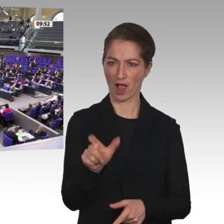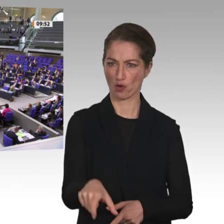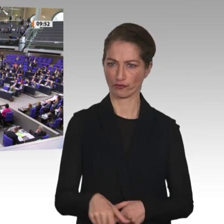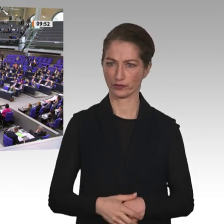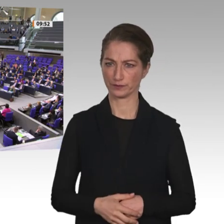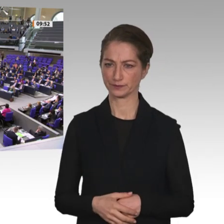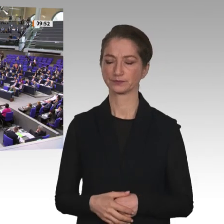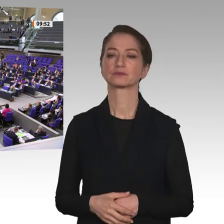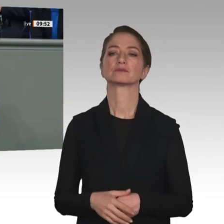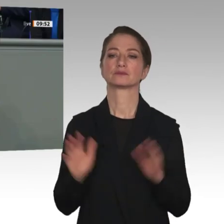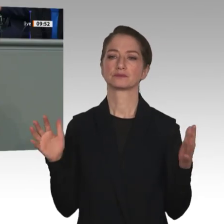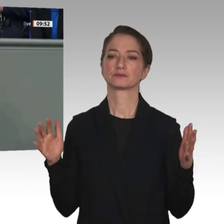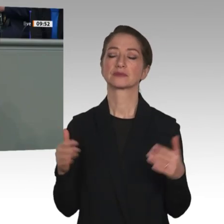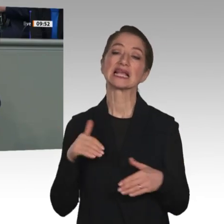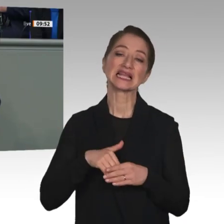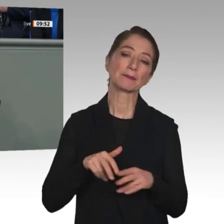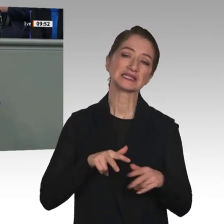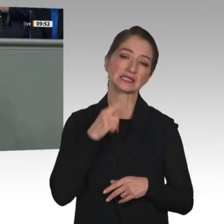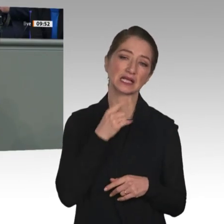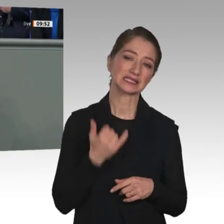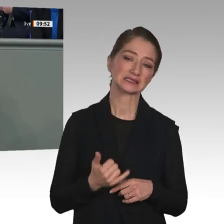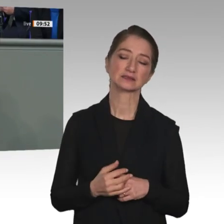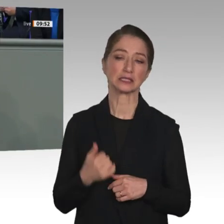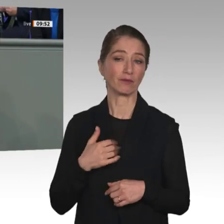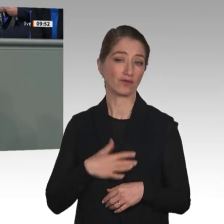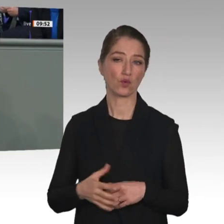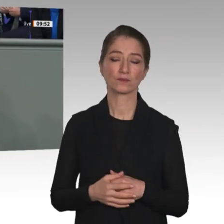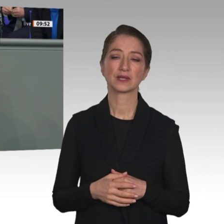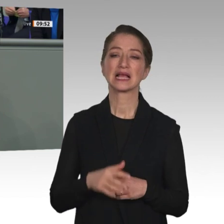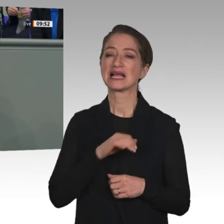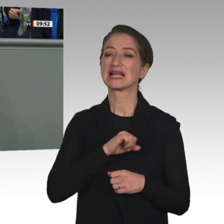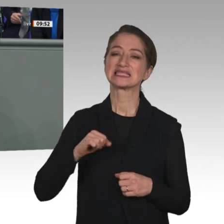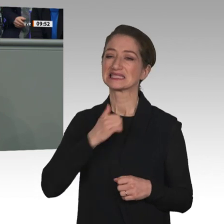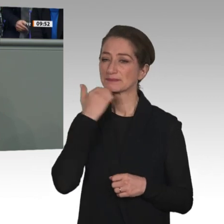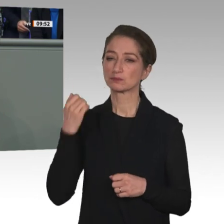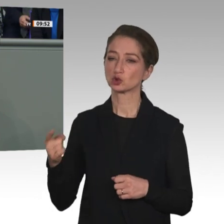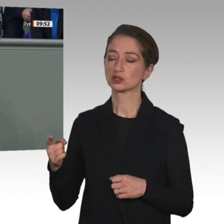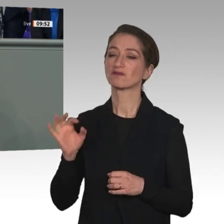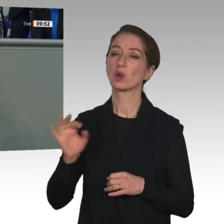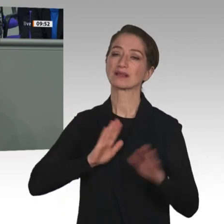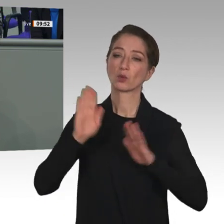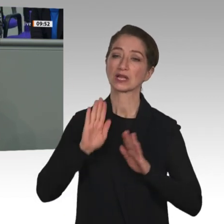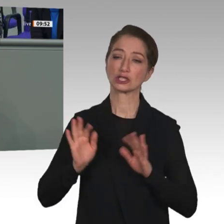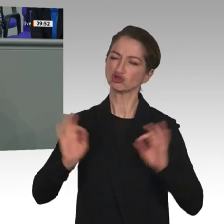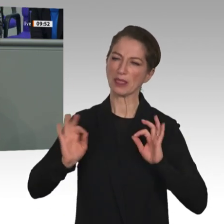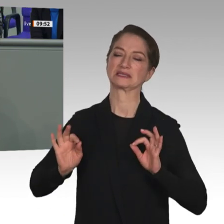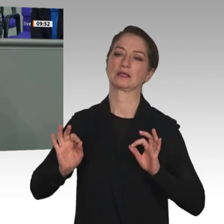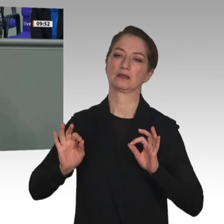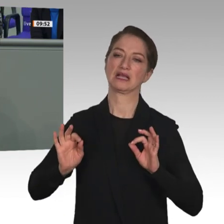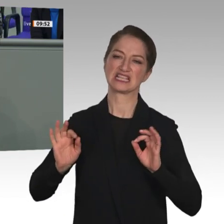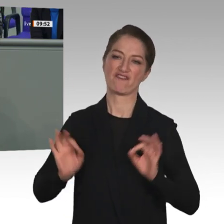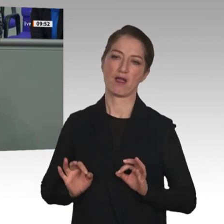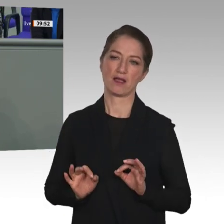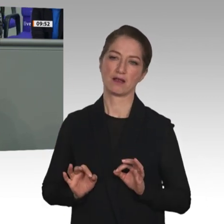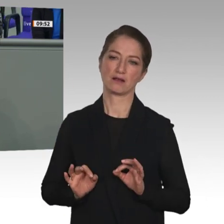Ich bin froh, dass der Innenminister nun davon spricht, dass Rechtsextremismus die größte Gefahr sei für die Demokratie in diesem Land. Es gibt auch eine